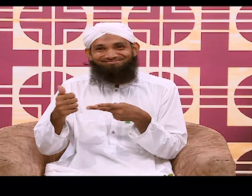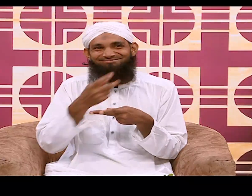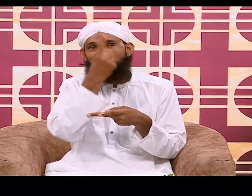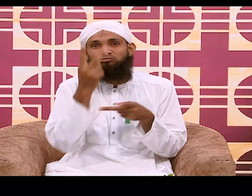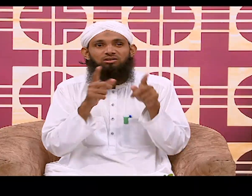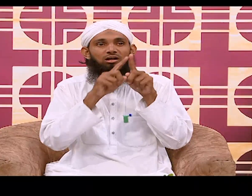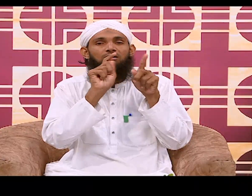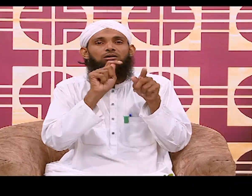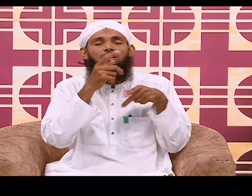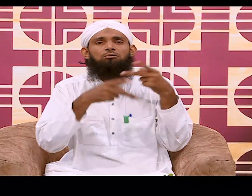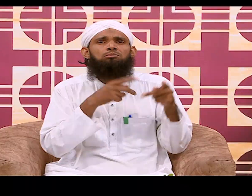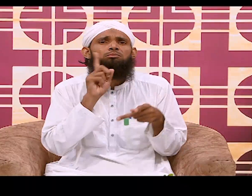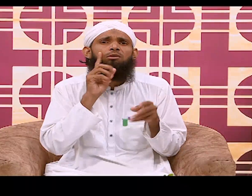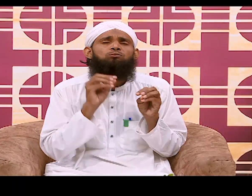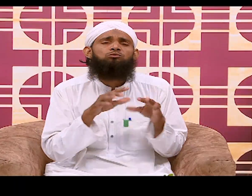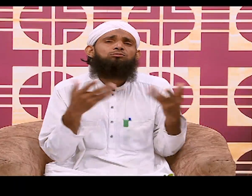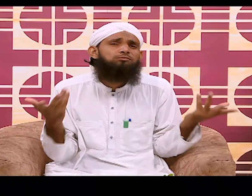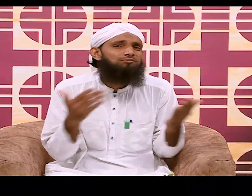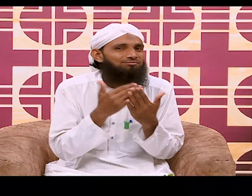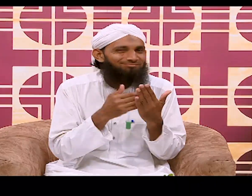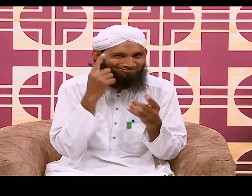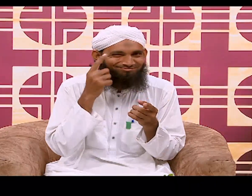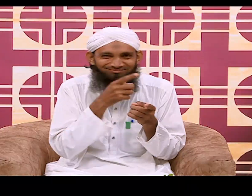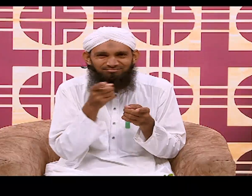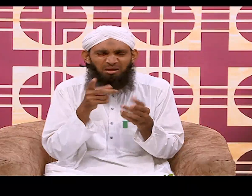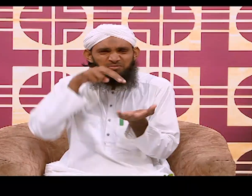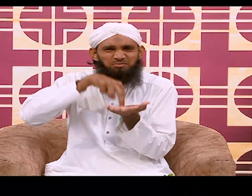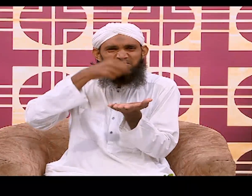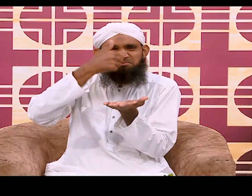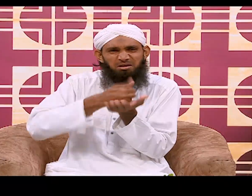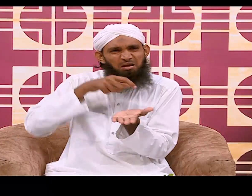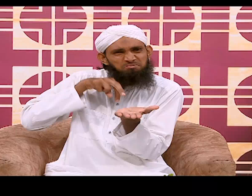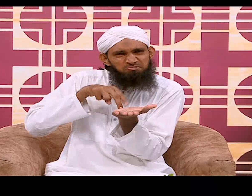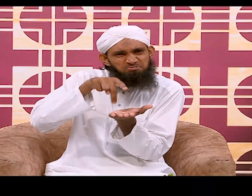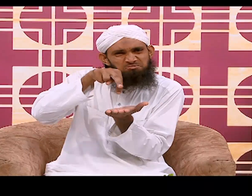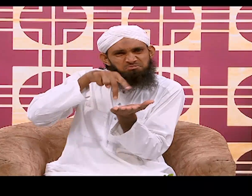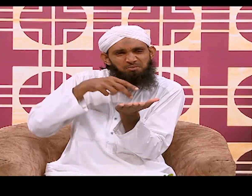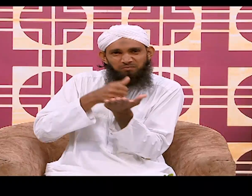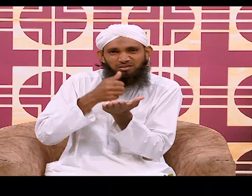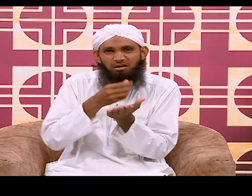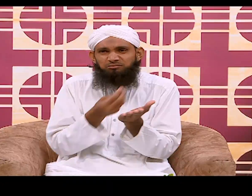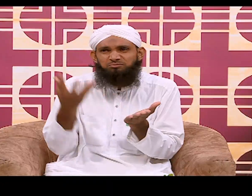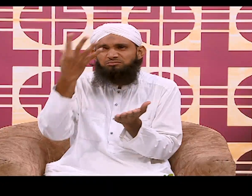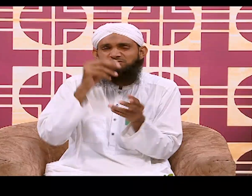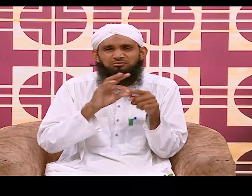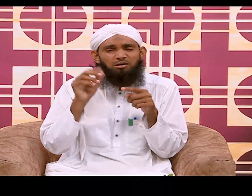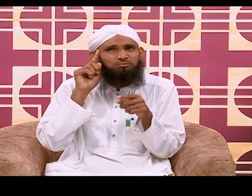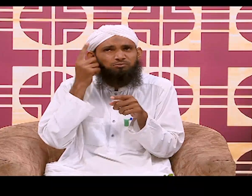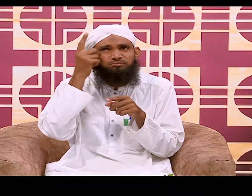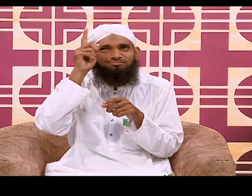گیا، دوسرا کیسے شروع کرنا ہے، یوں ہم اٹھتے بیٹھتے چلتے پھرتے ہر وقت کسی نہ کسی سوچ